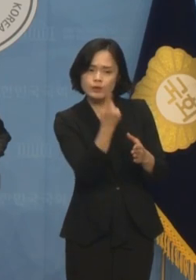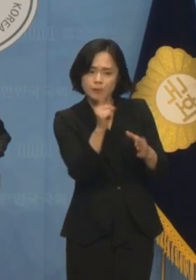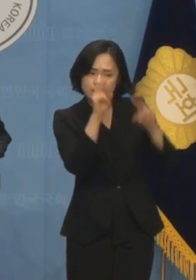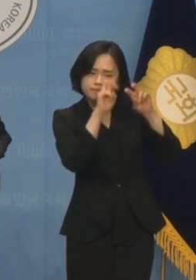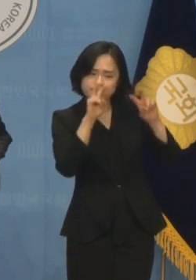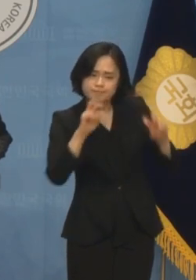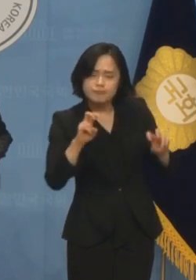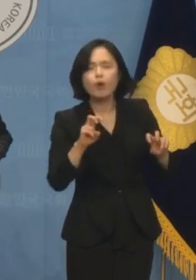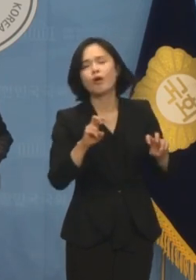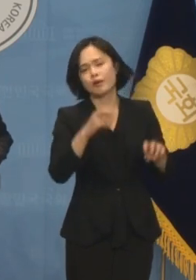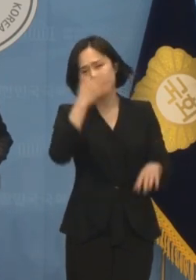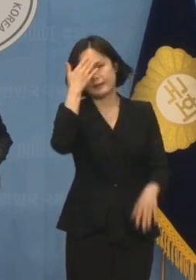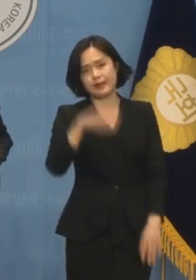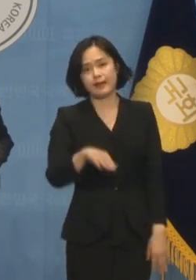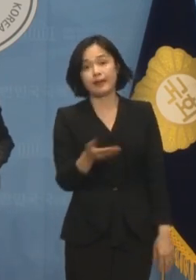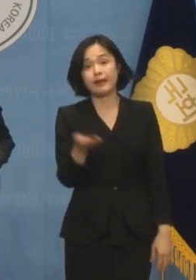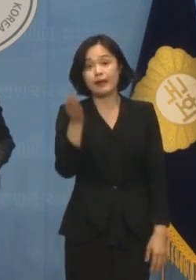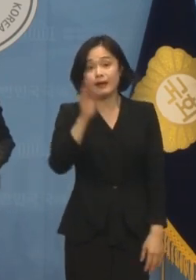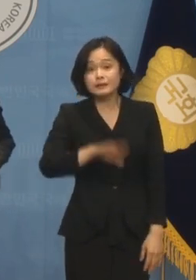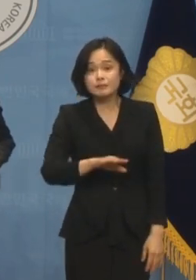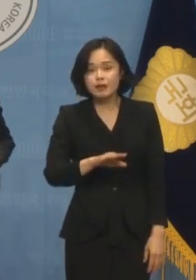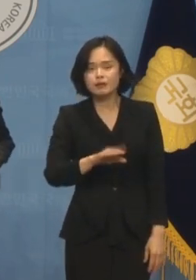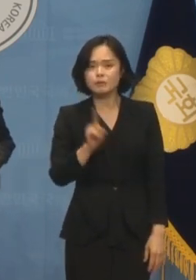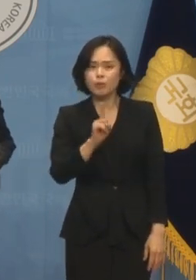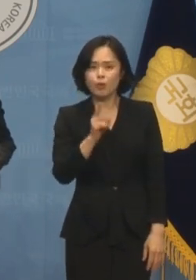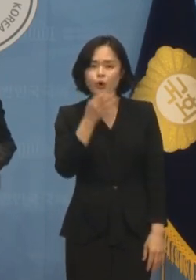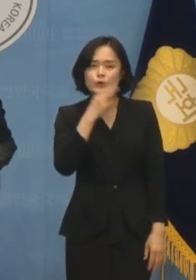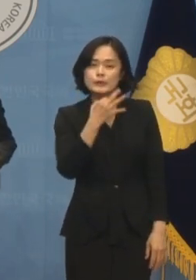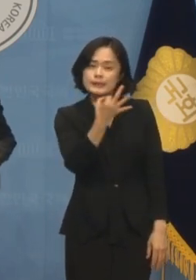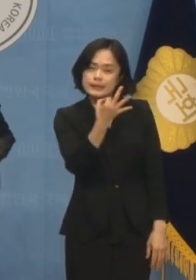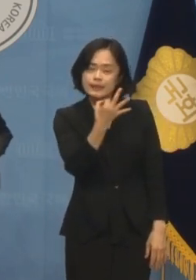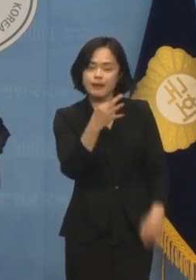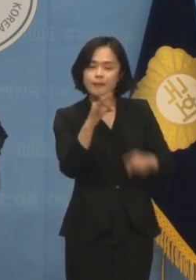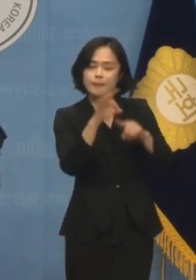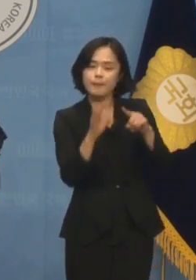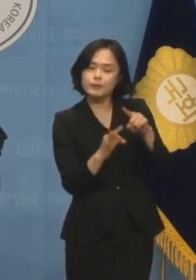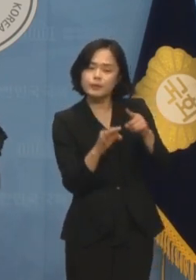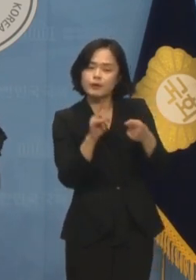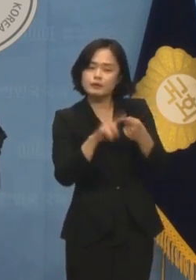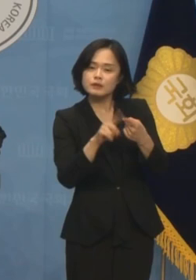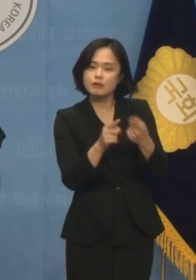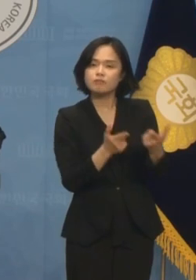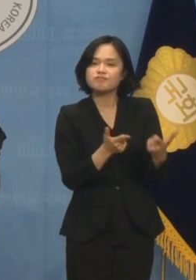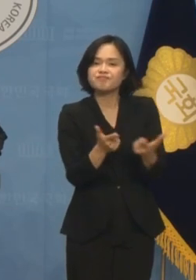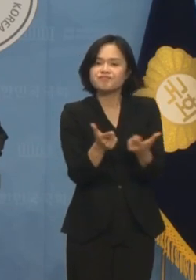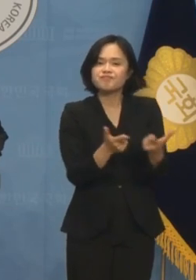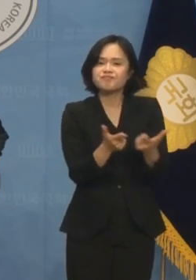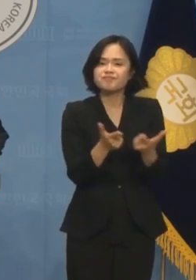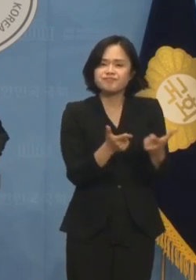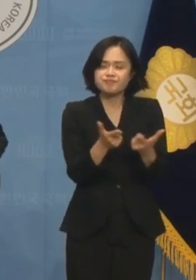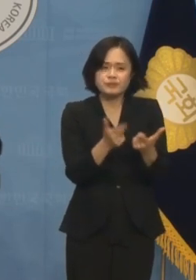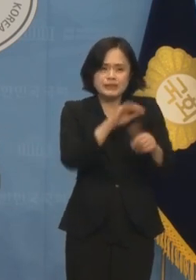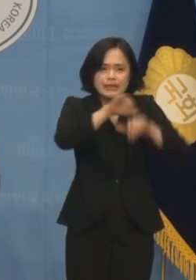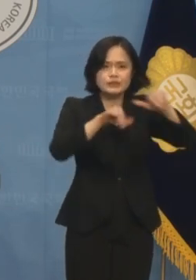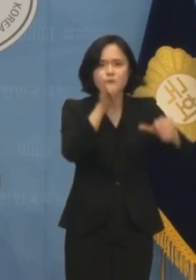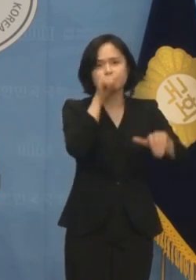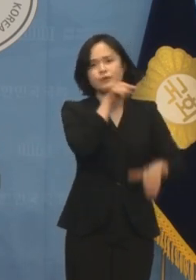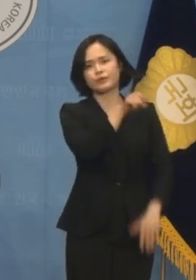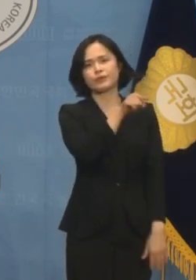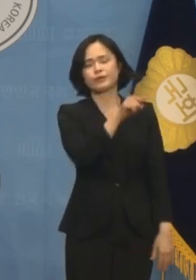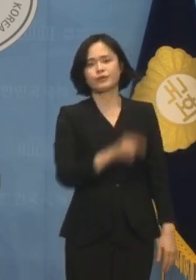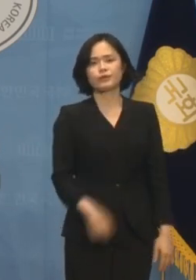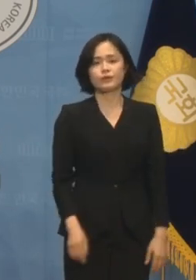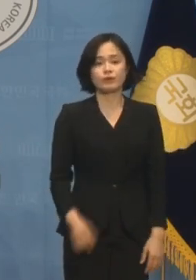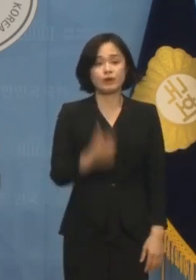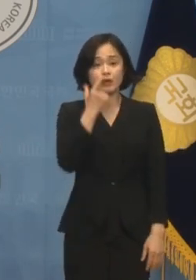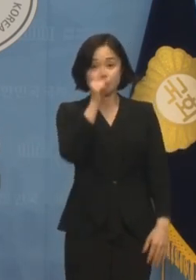등 페널티가 아닌 지분 정리까지 요구하고 나선 것은 한마디로 지나친 압박입니다. 결국 일본 정부가 이번